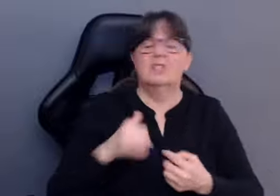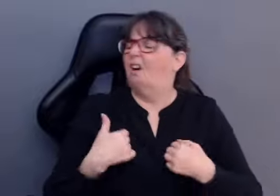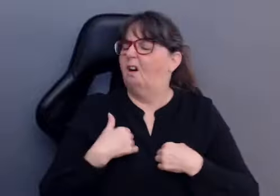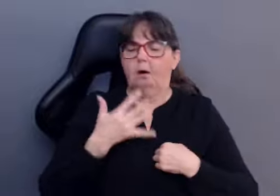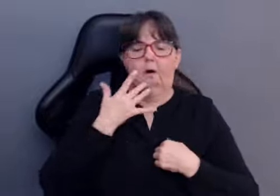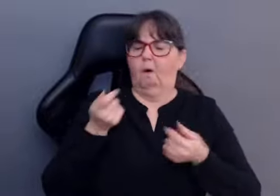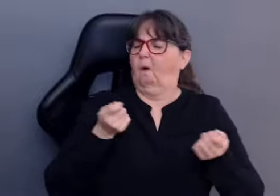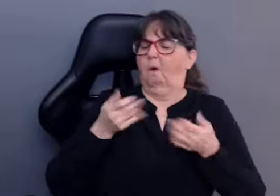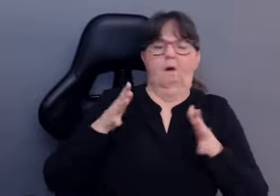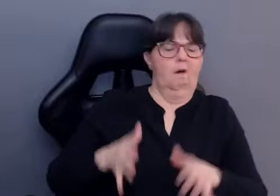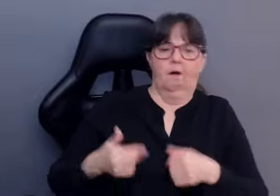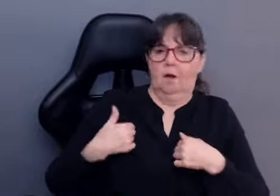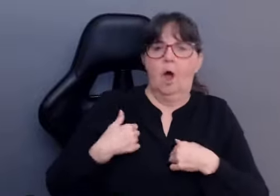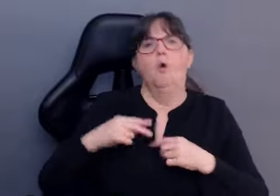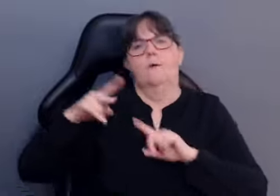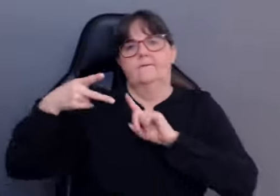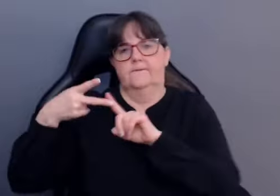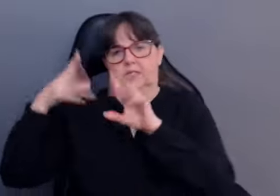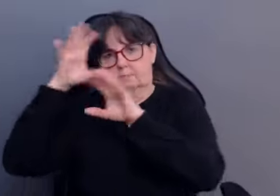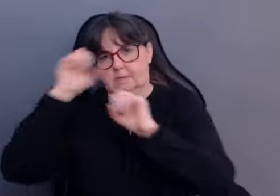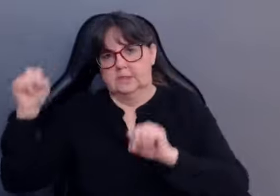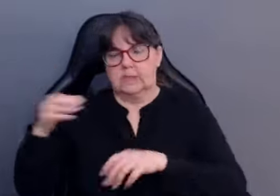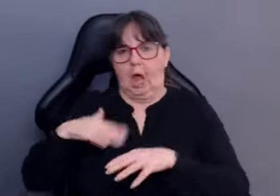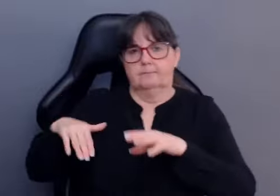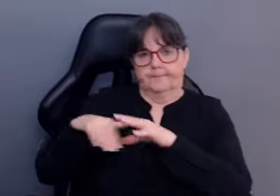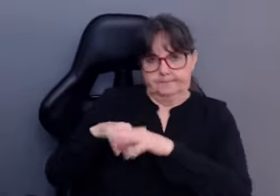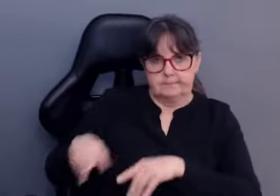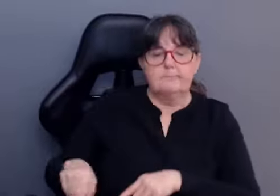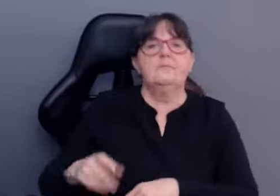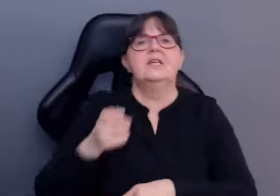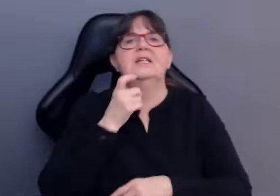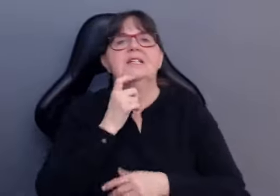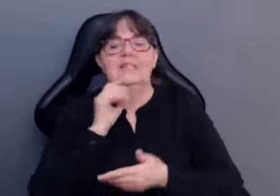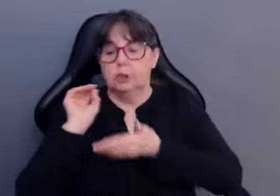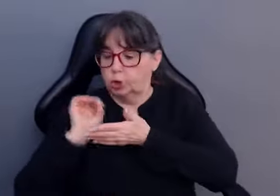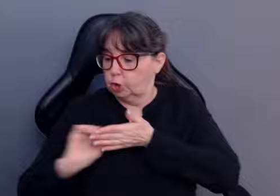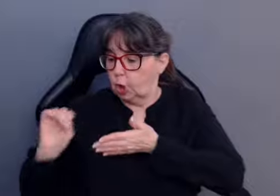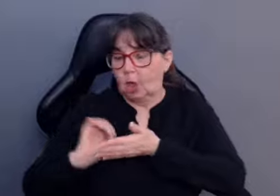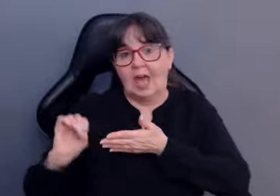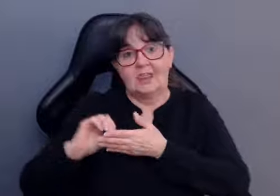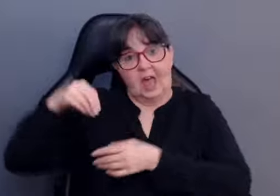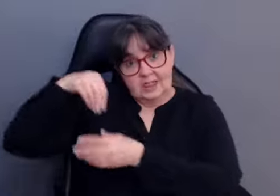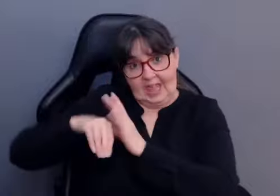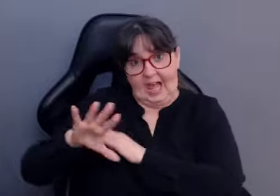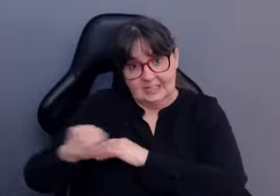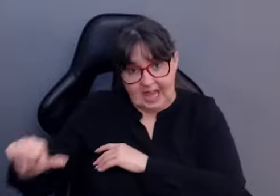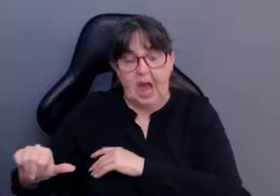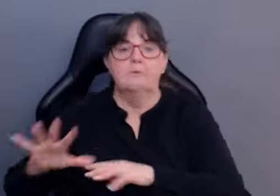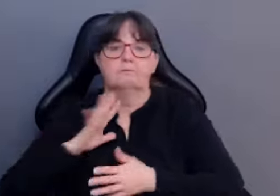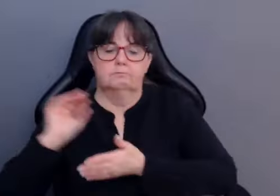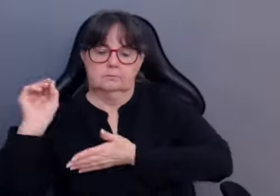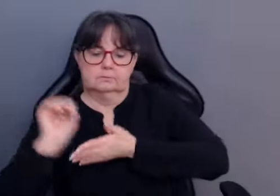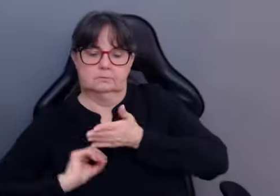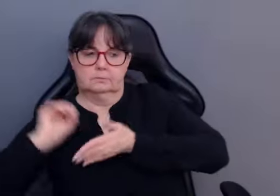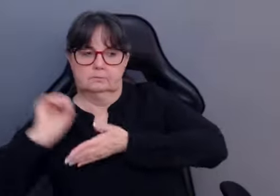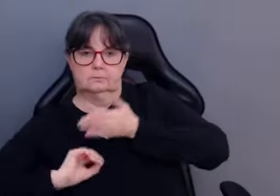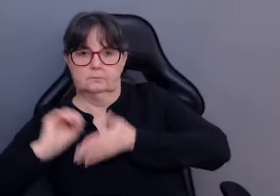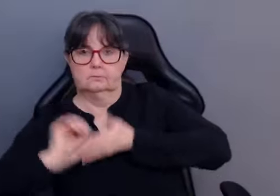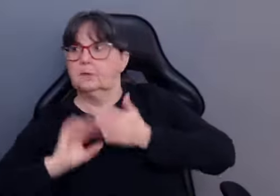le vice-président. C'est le secrétaire de l'organisme qui agit comme secrétaire des